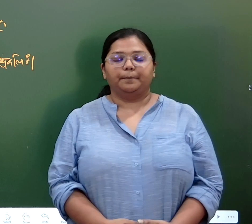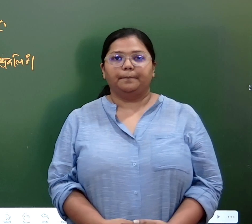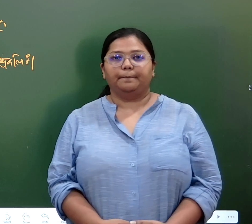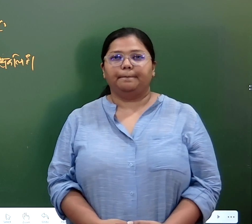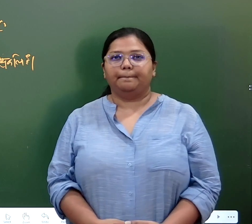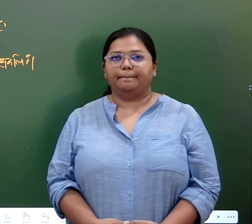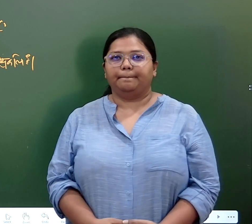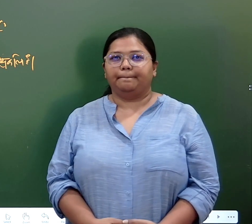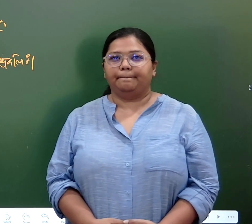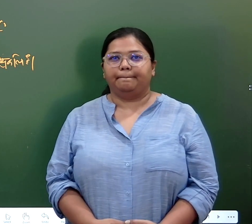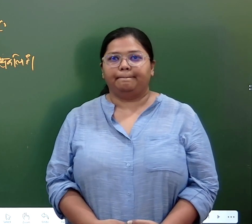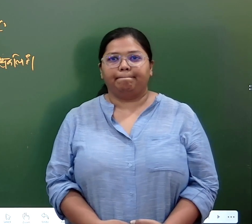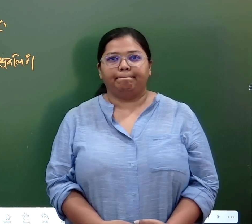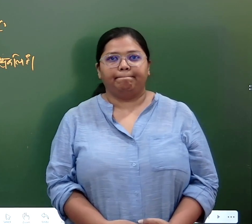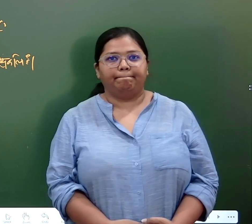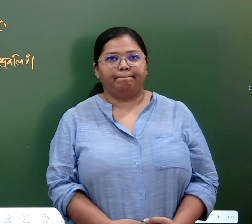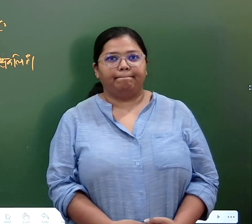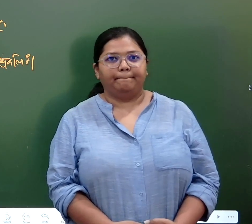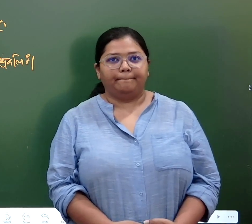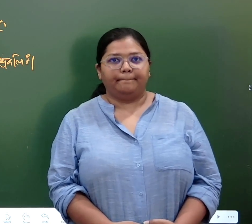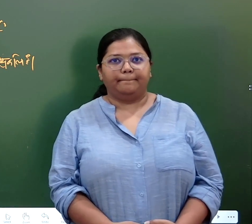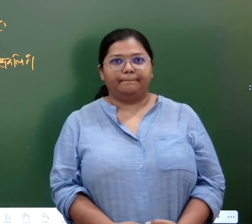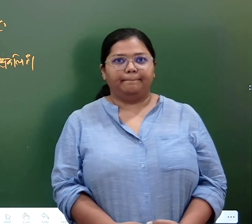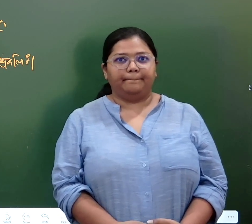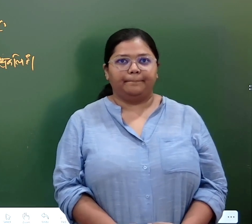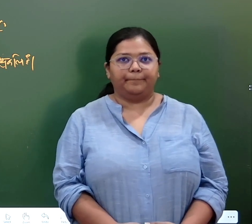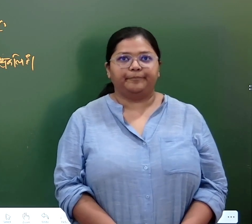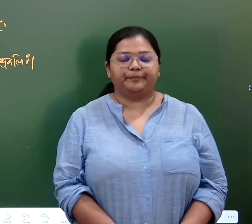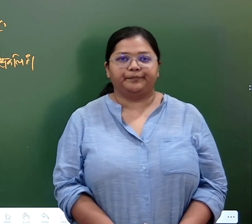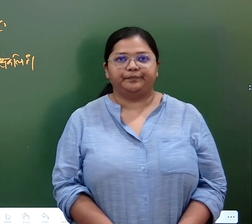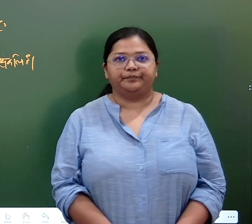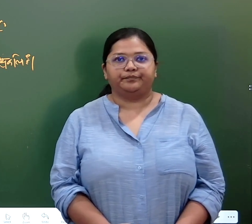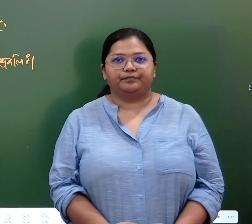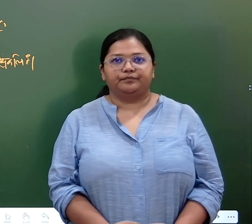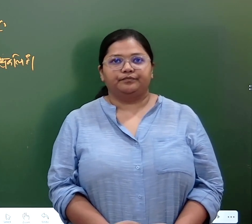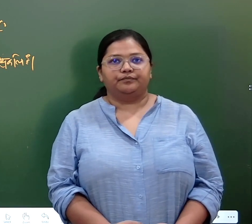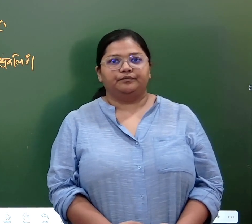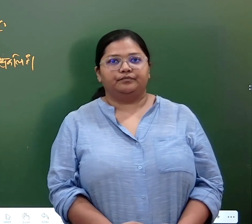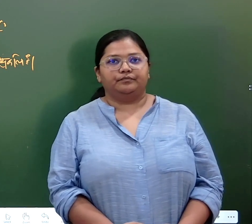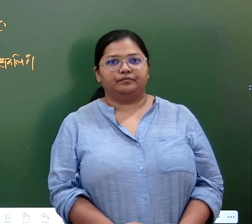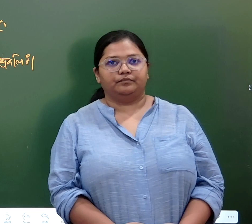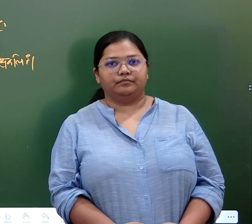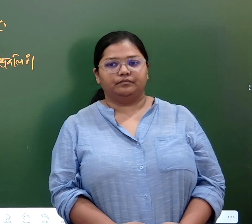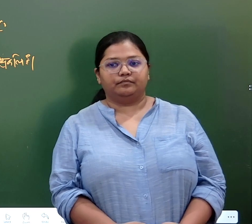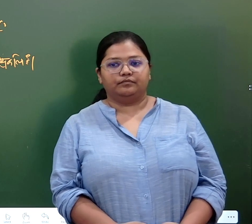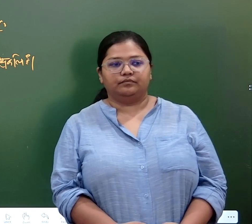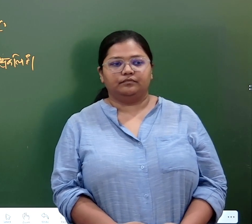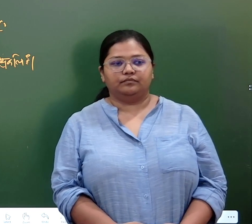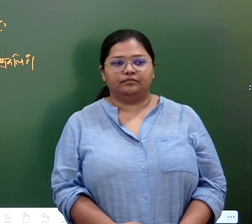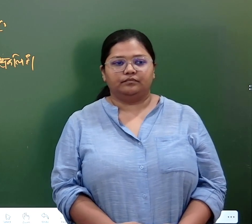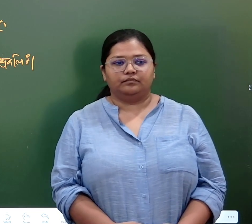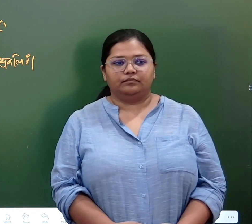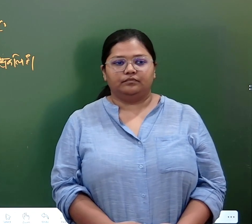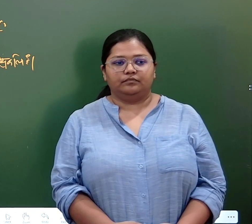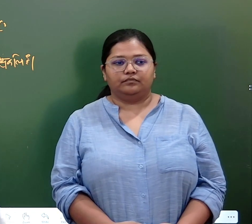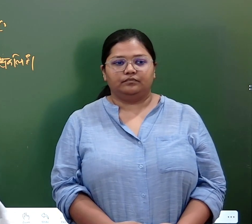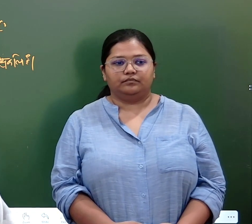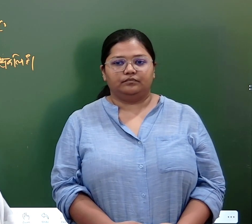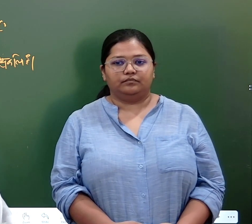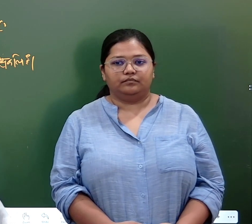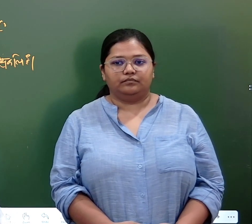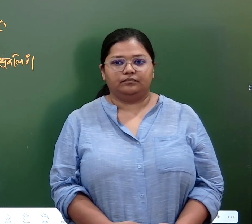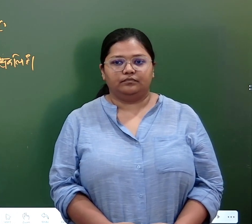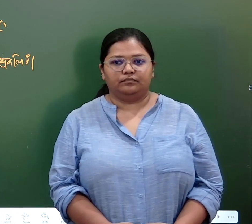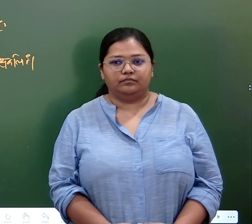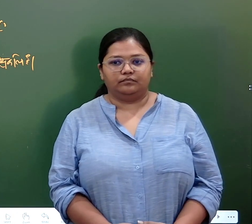ठीक। नामदेव जो है वो जाति प्रथा और धर्म कर्म कांड के विरुद्ध थे। इनकी जो जो